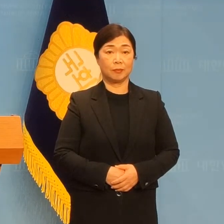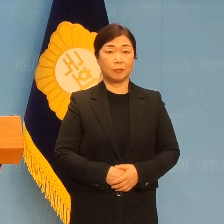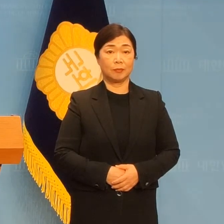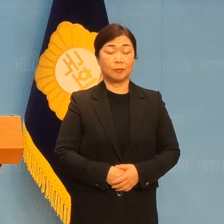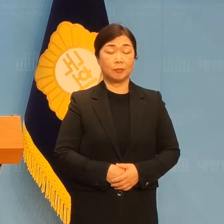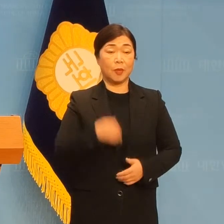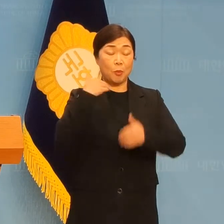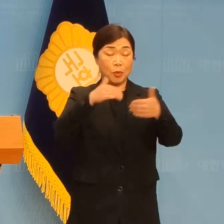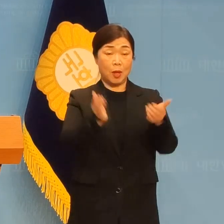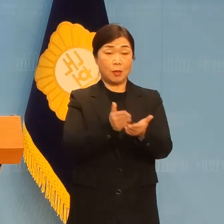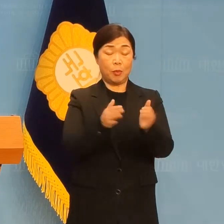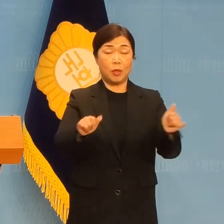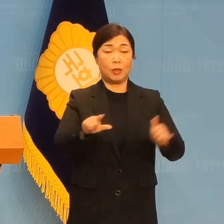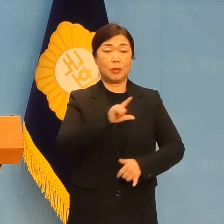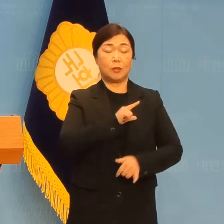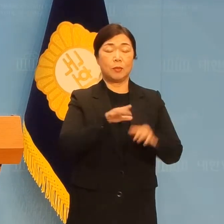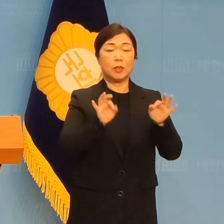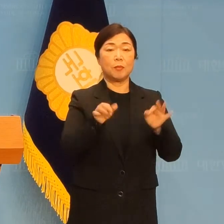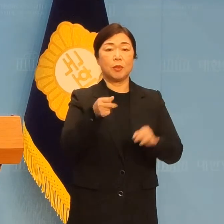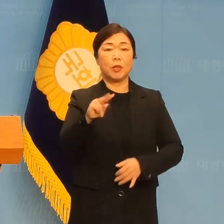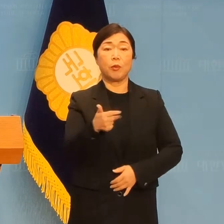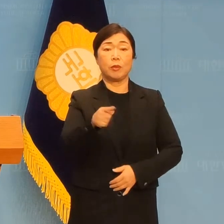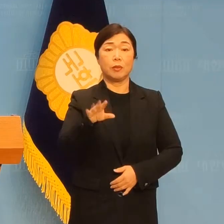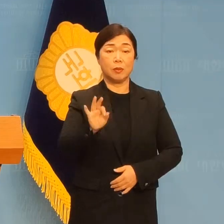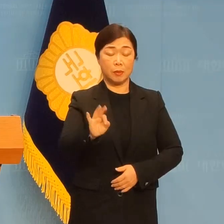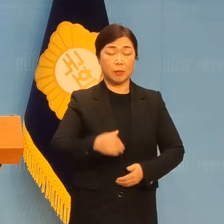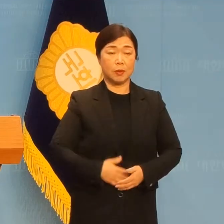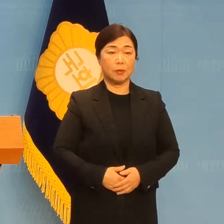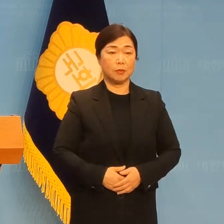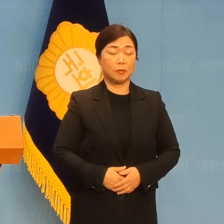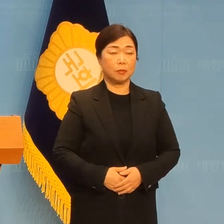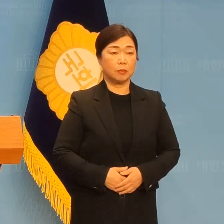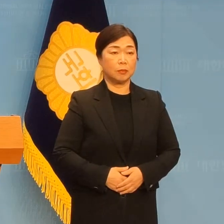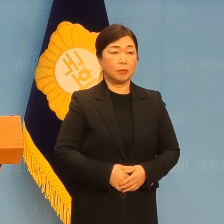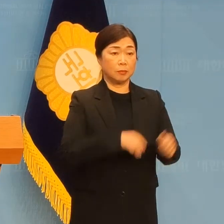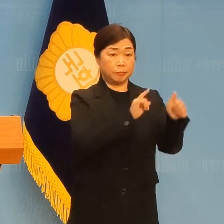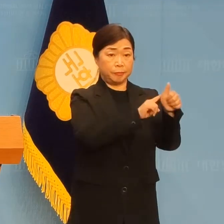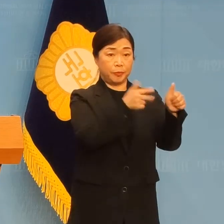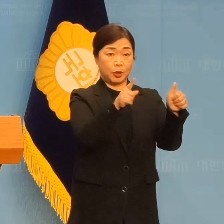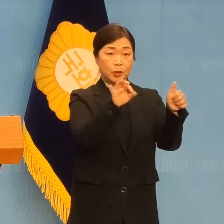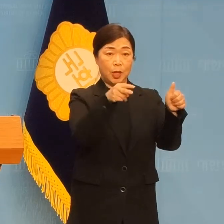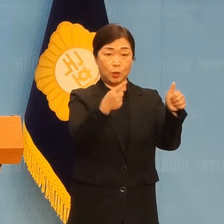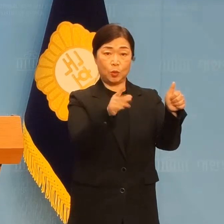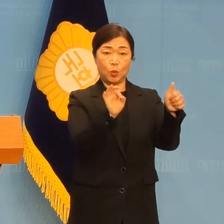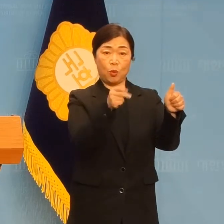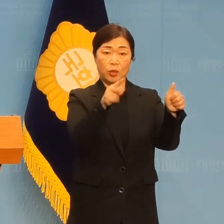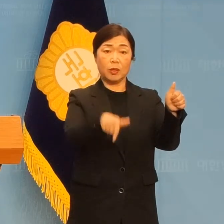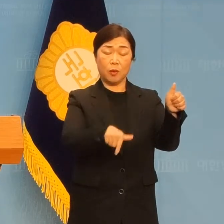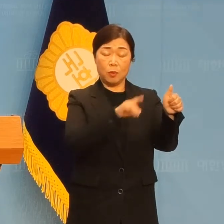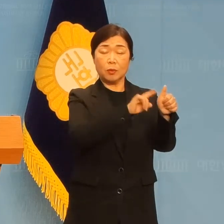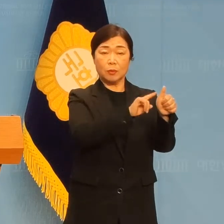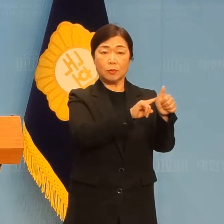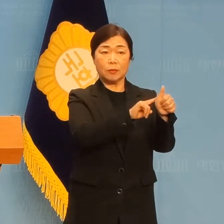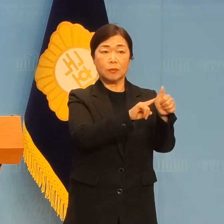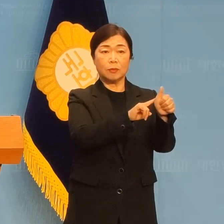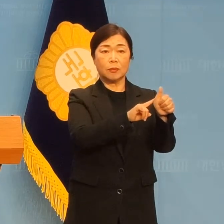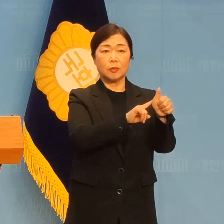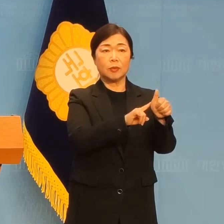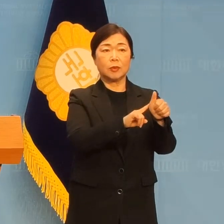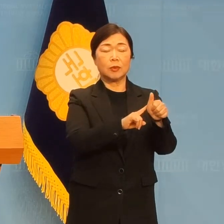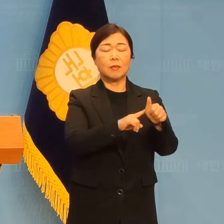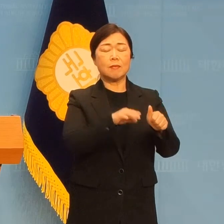네, 더불어민주당 원내대변인 김현정입니다. 장동혁 국민의힘이 구구의 개별수를 낳고